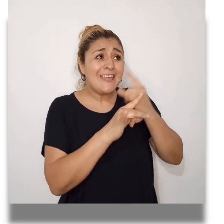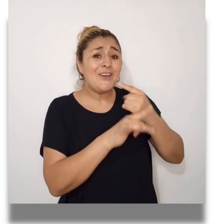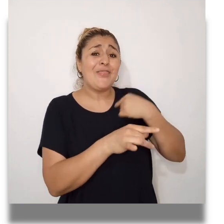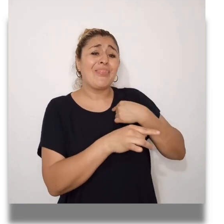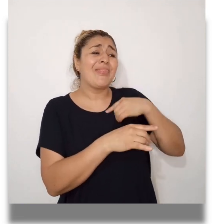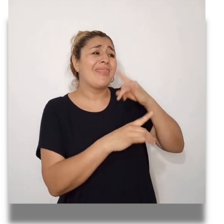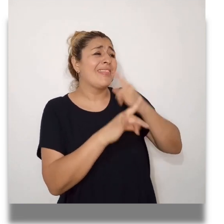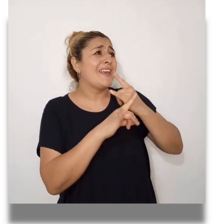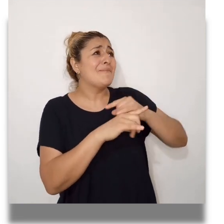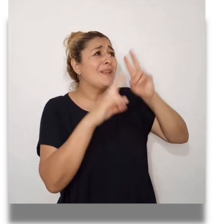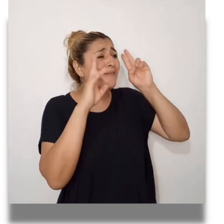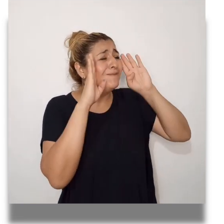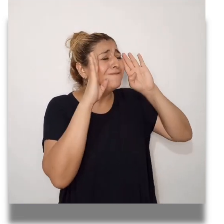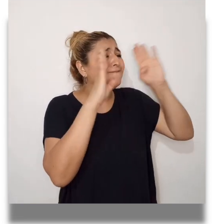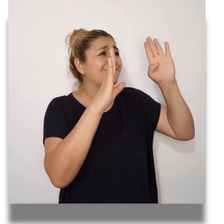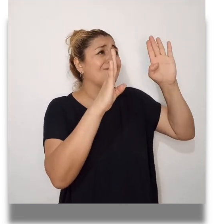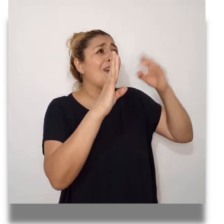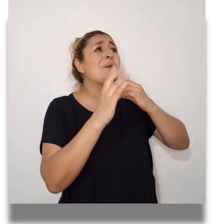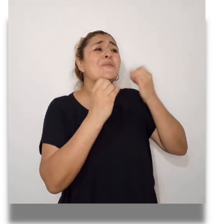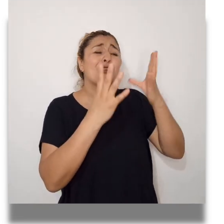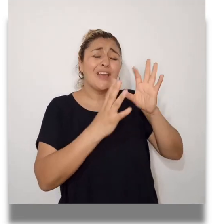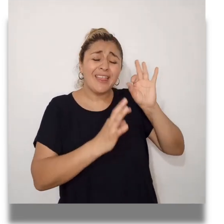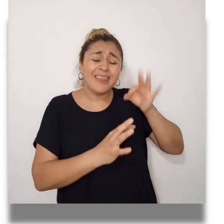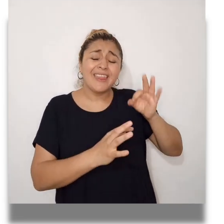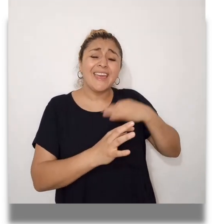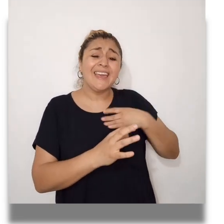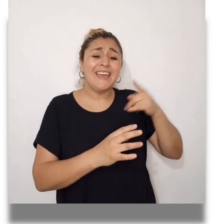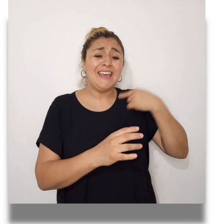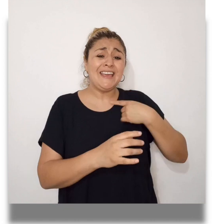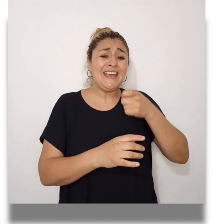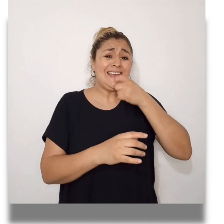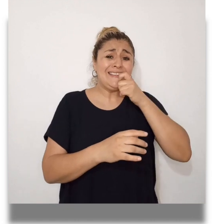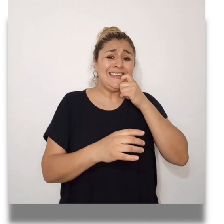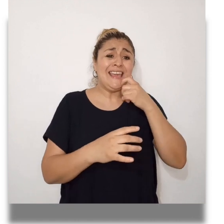sacará mis pies de la red.